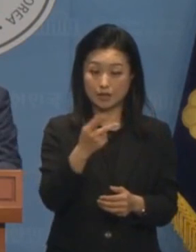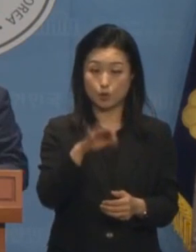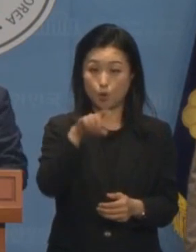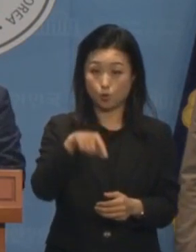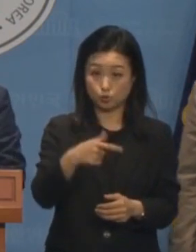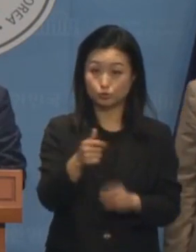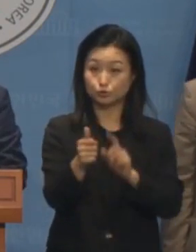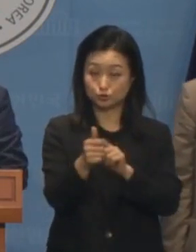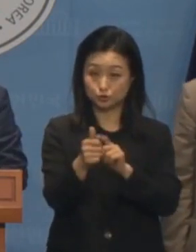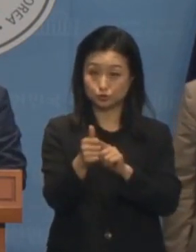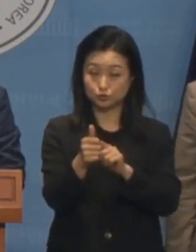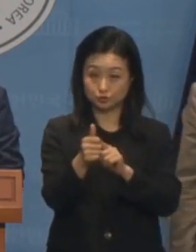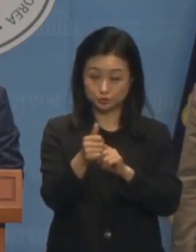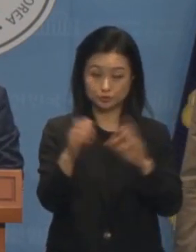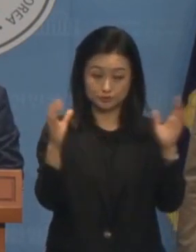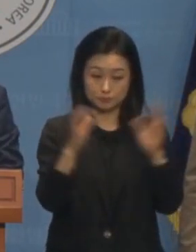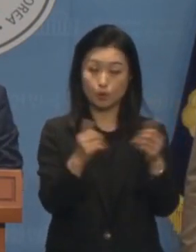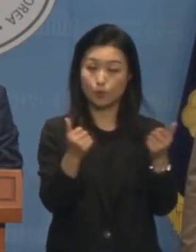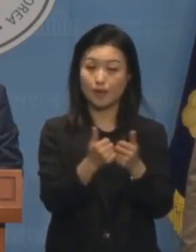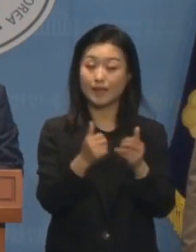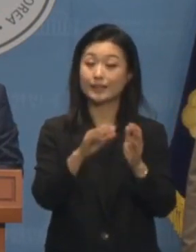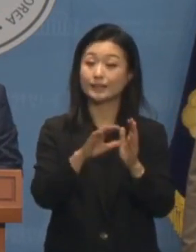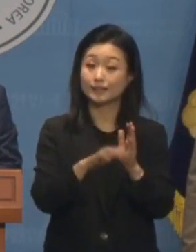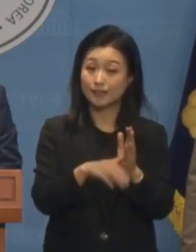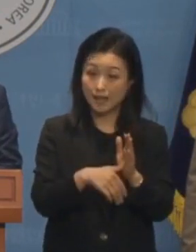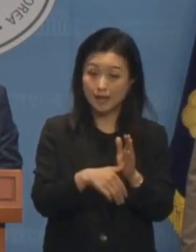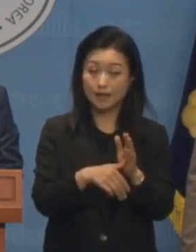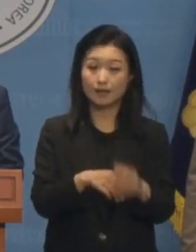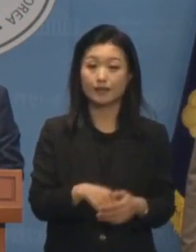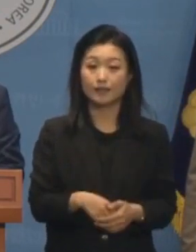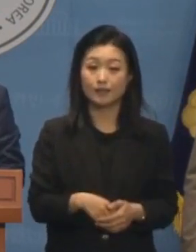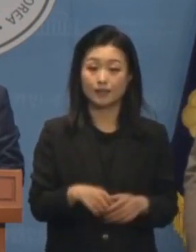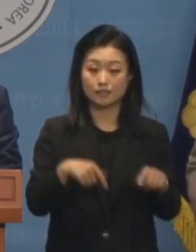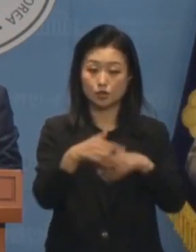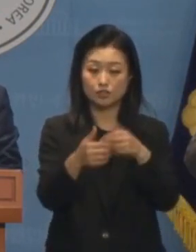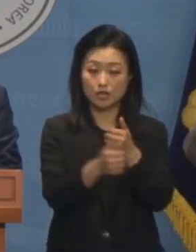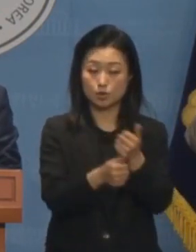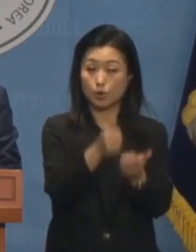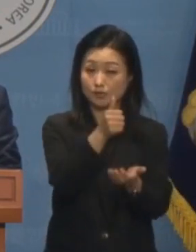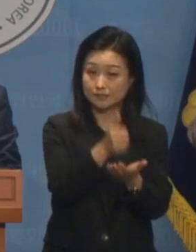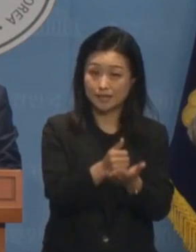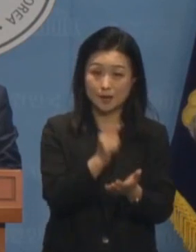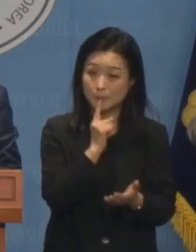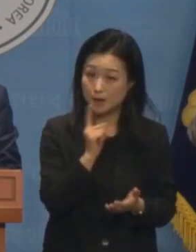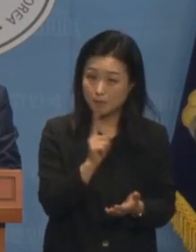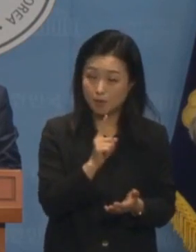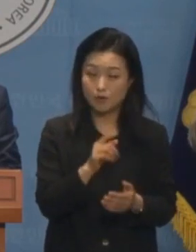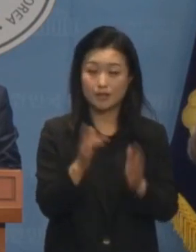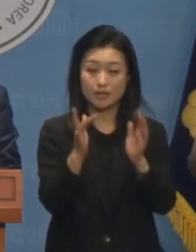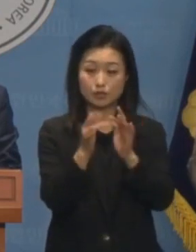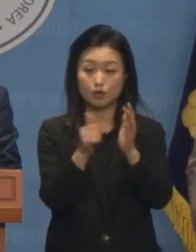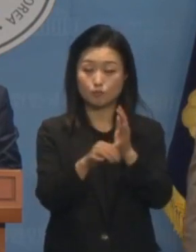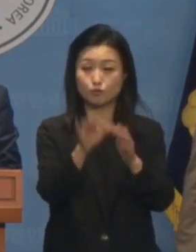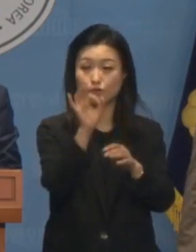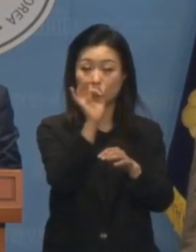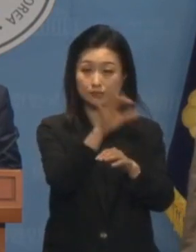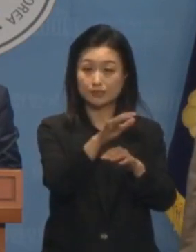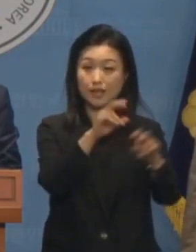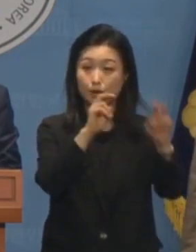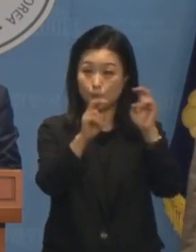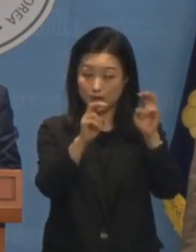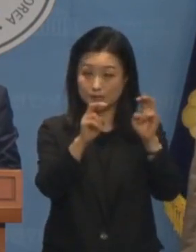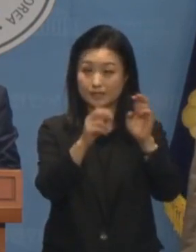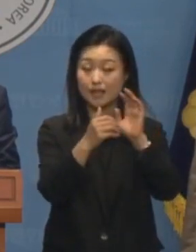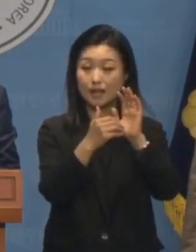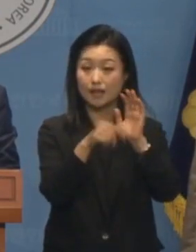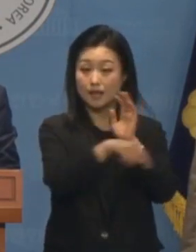열린 고위당정협의회에서 김상원 국민의힘 정책위 의장 독자적인 온라인 플랫폼법, 온플법 제정을